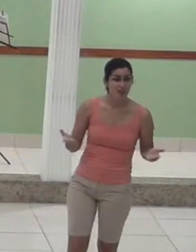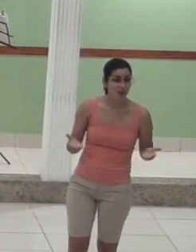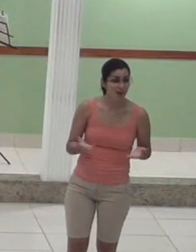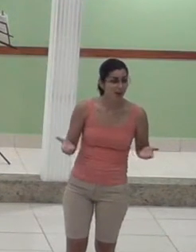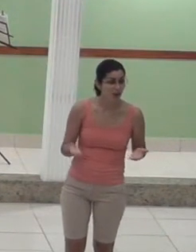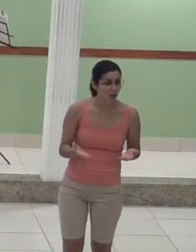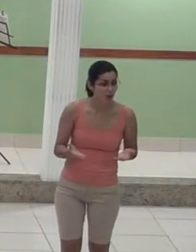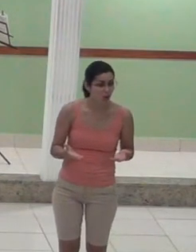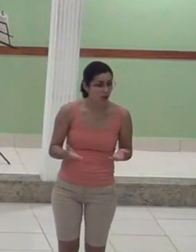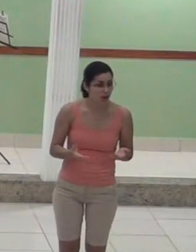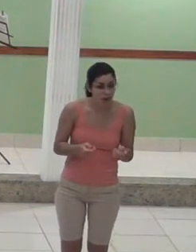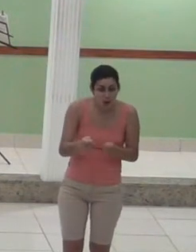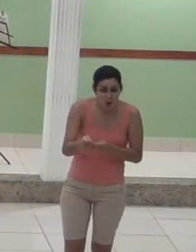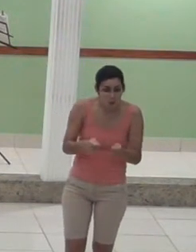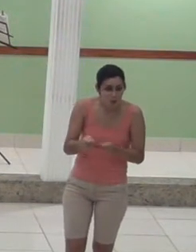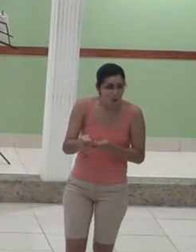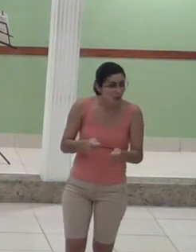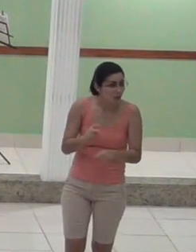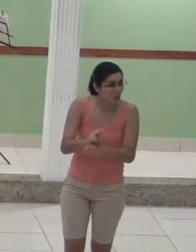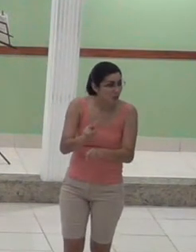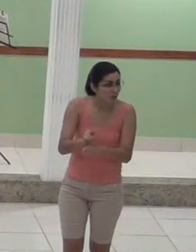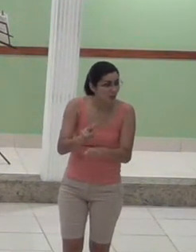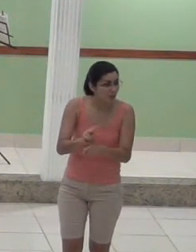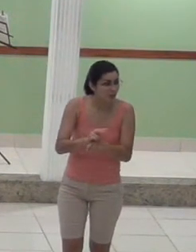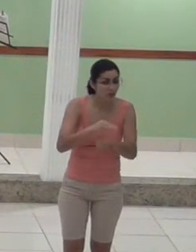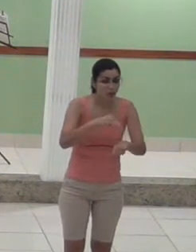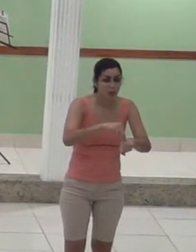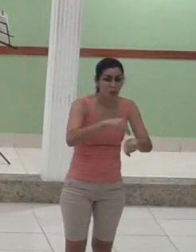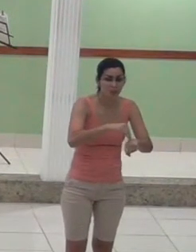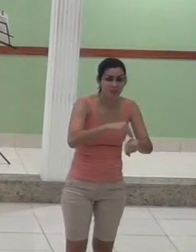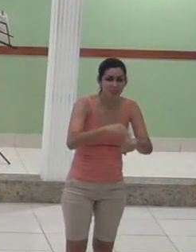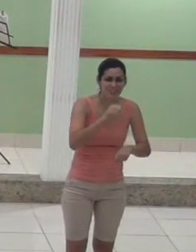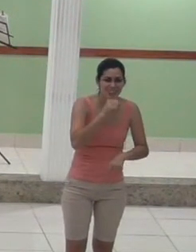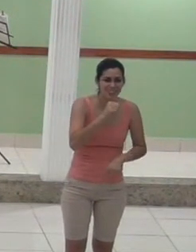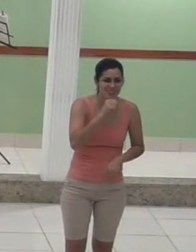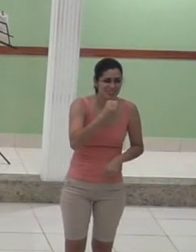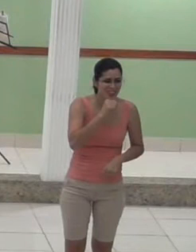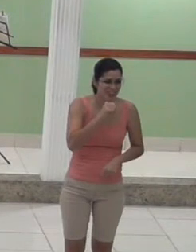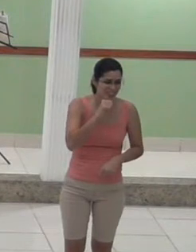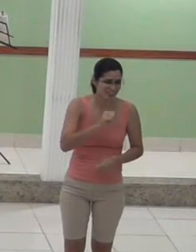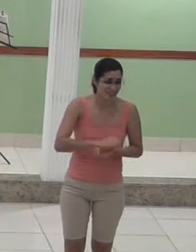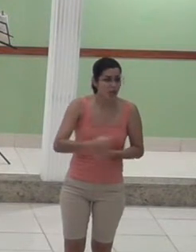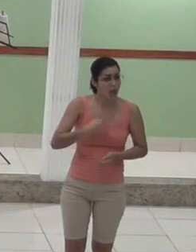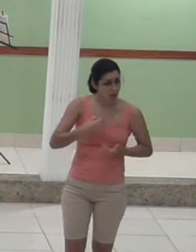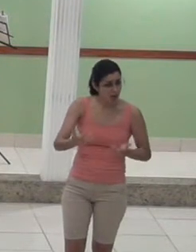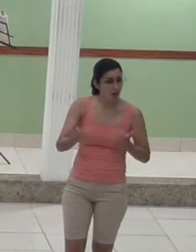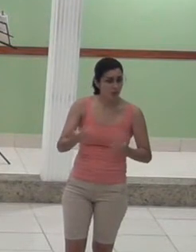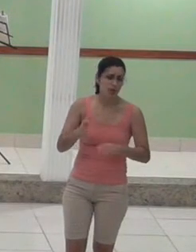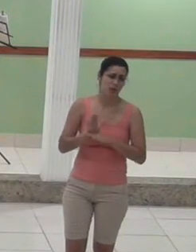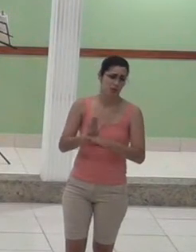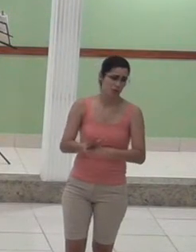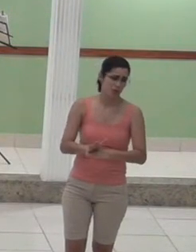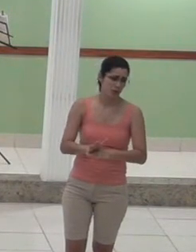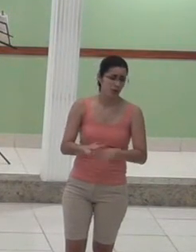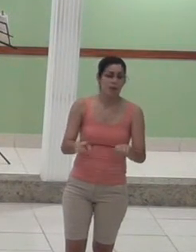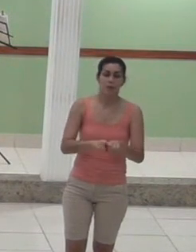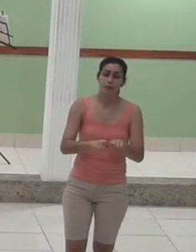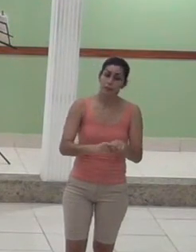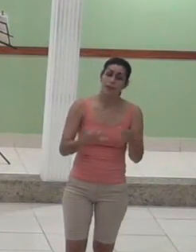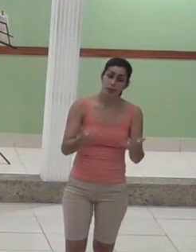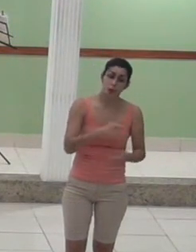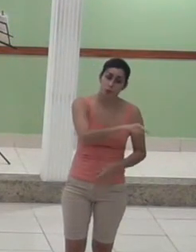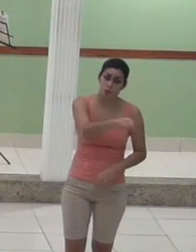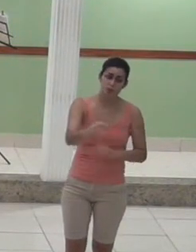era um departamento que ele estava cuidando. Eu quero fazer parte da terceira idade e quero a ajuda dos irmãos, dos